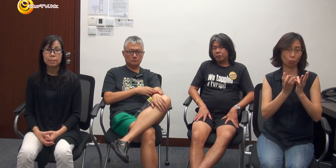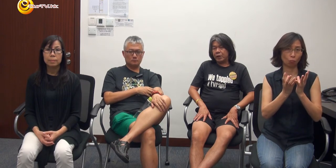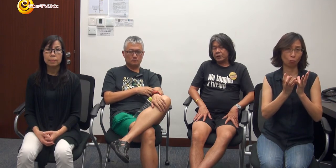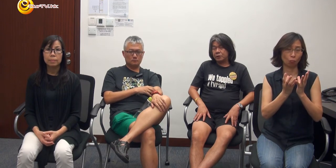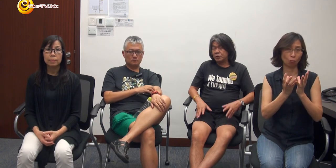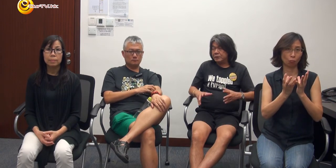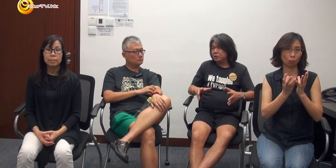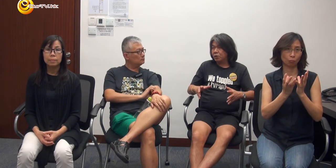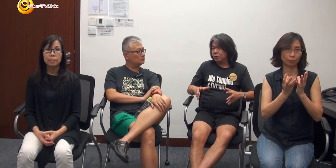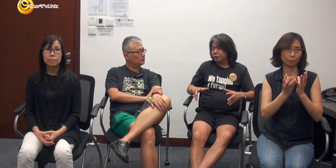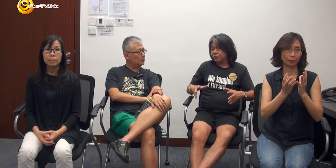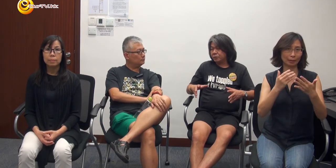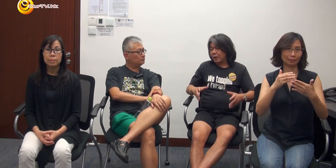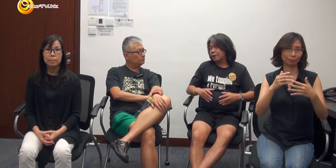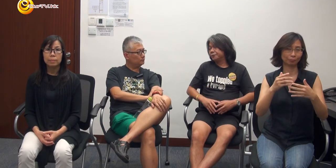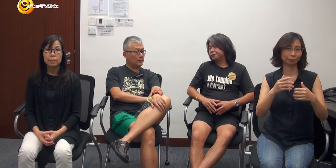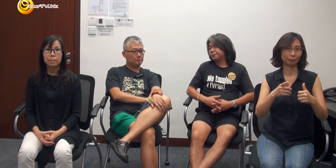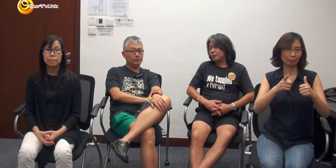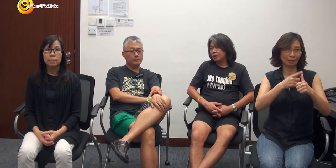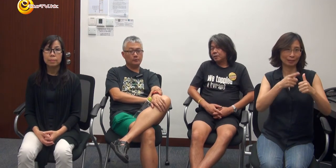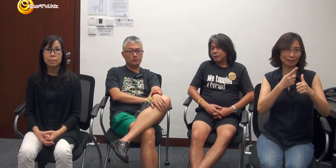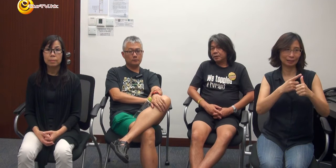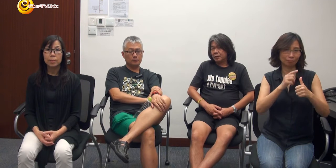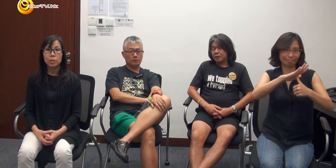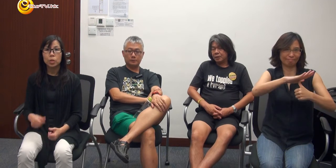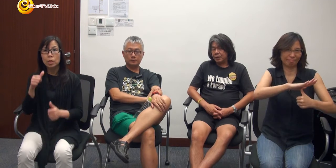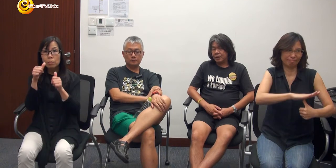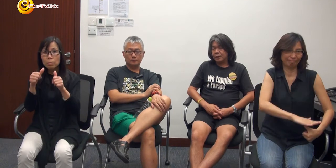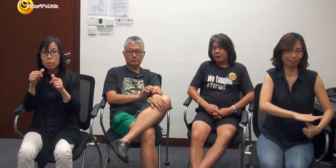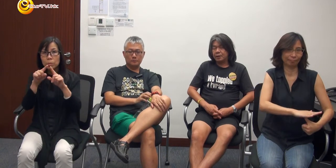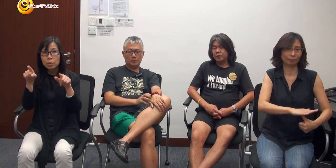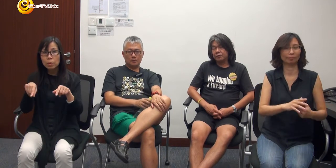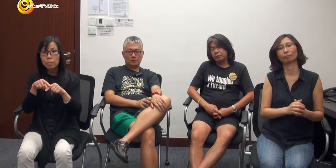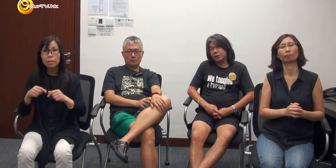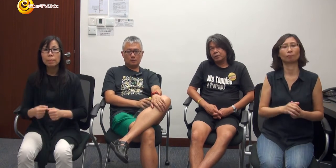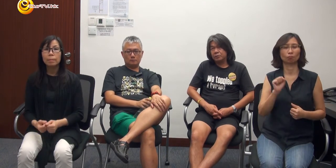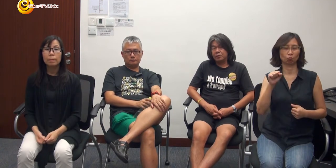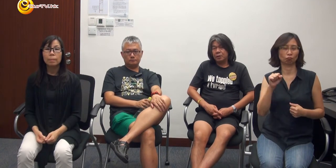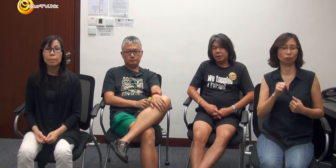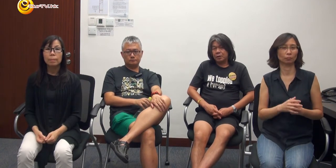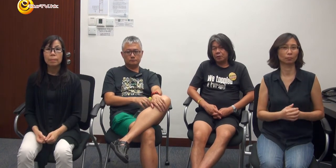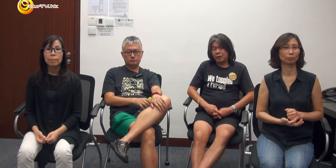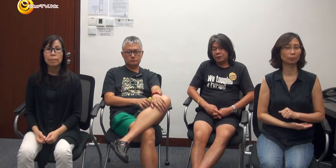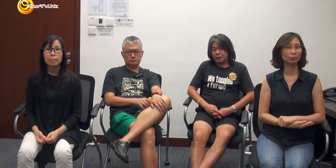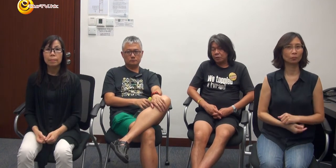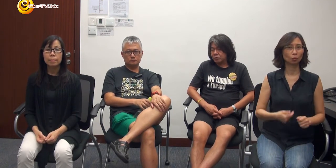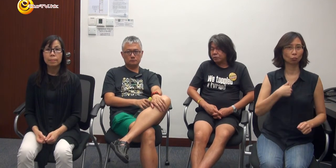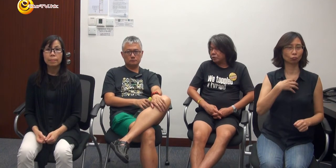其實就事先將佢打壓， 係啦，標籤咗再喐佢。 係啦，係啦，咁就咁即係，咁我覺得其實大陸都相當